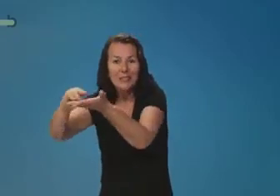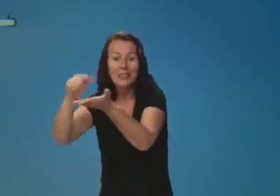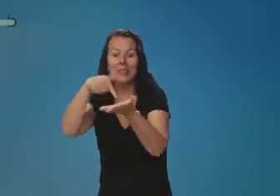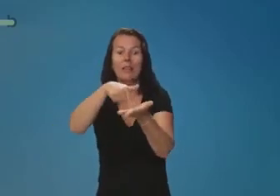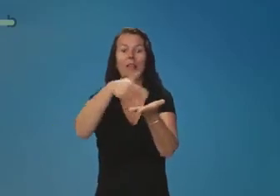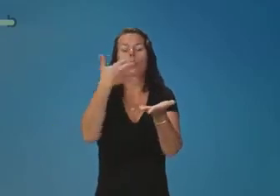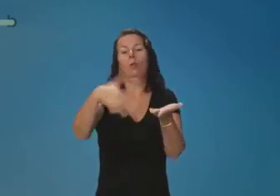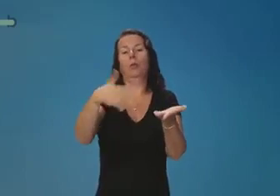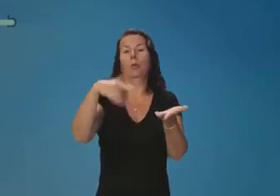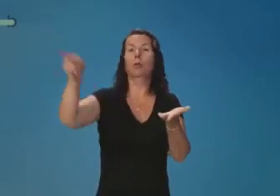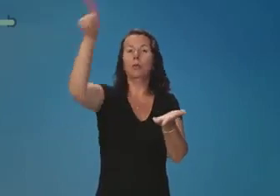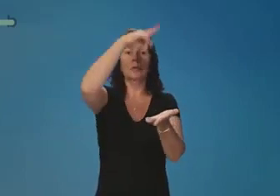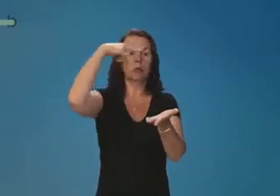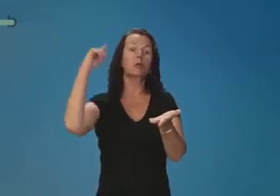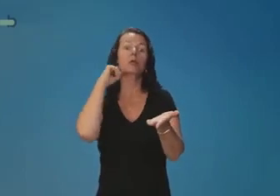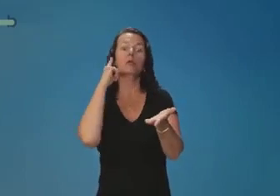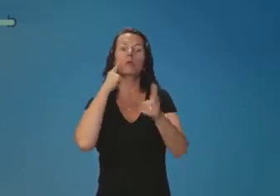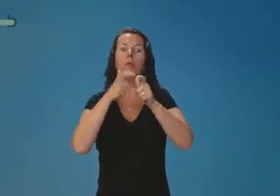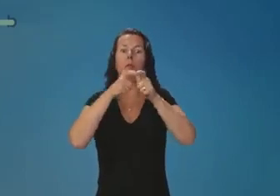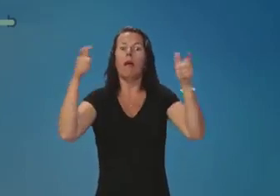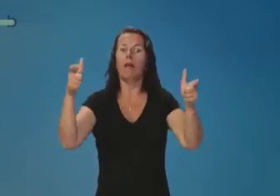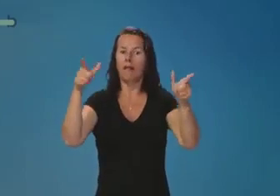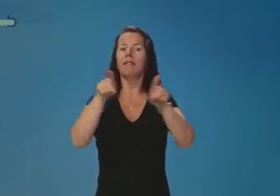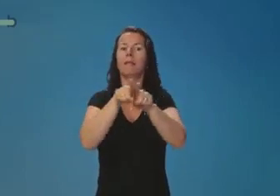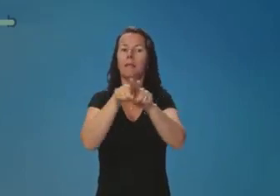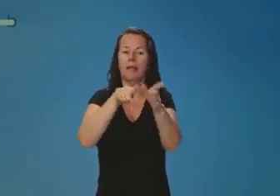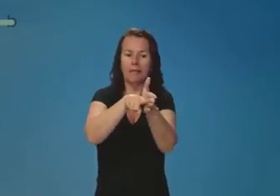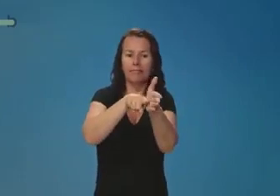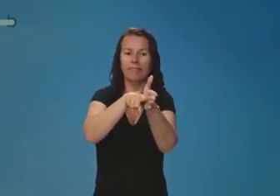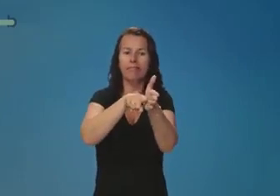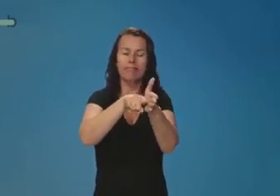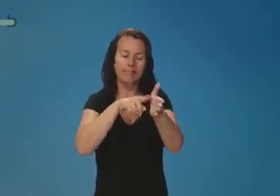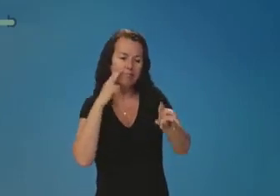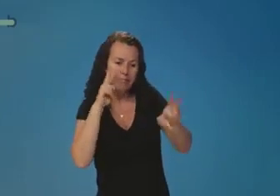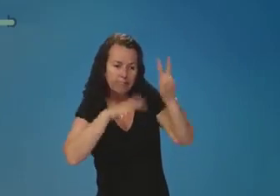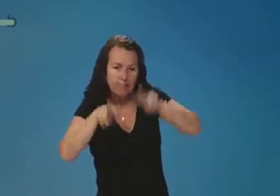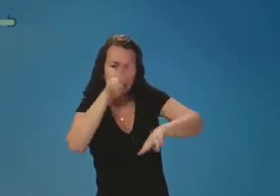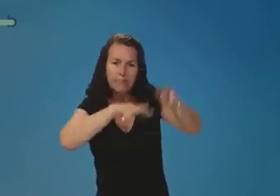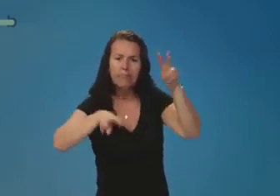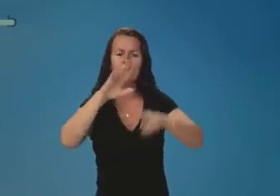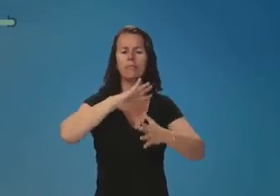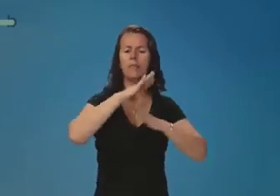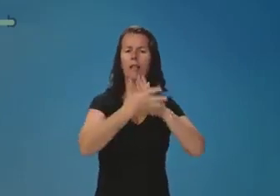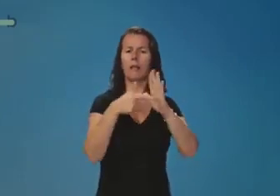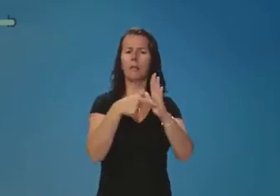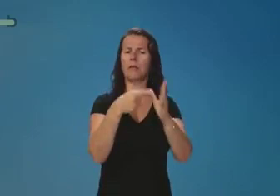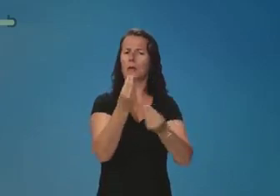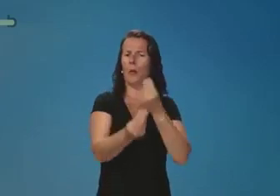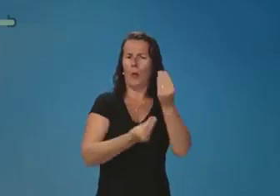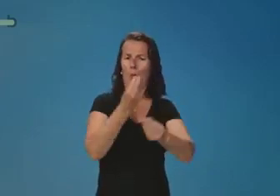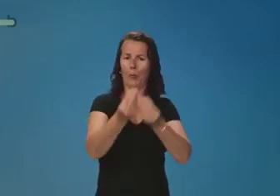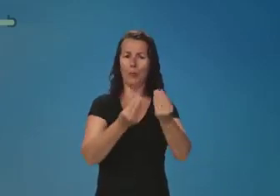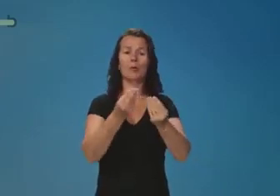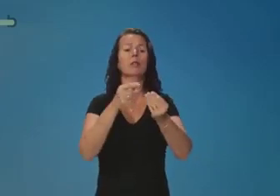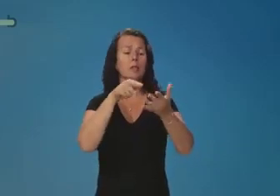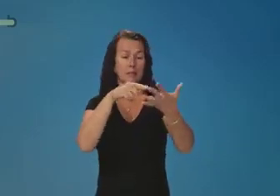riquíssimos, pois a maioria dos participantes eram surdos. Além disso, esse material pode ser estudado para entender